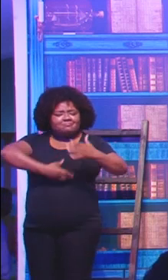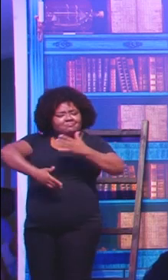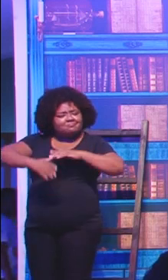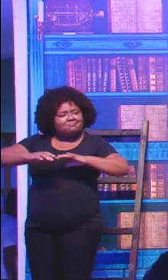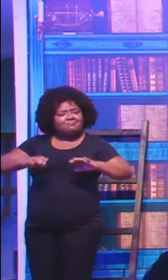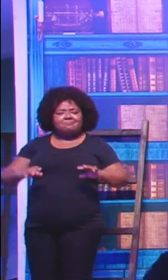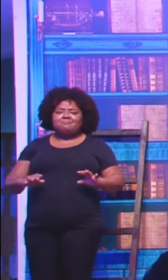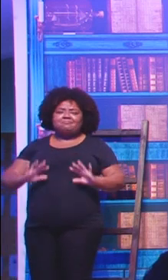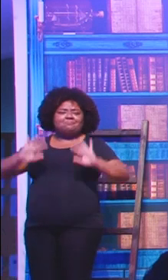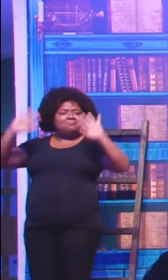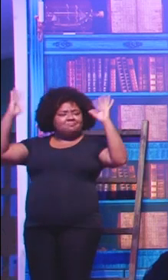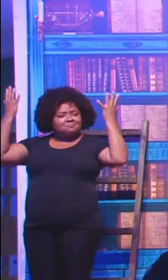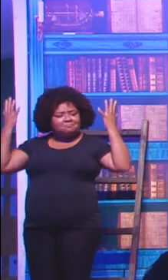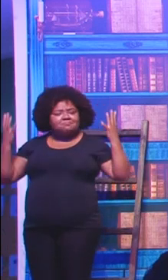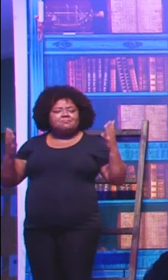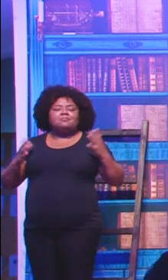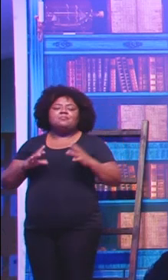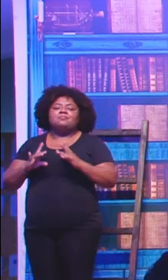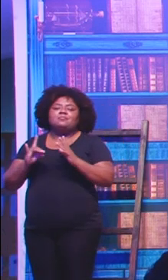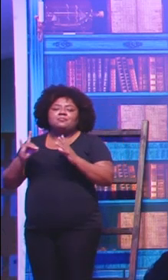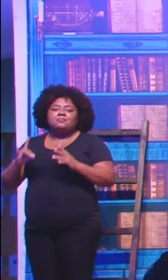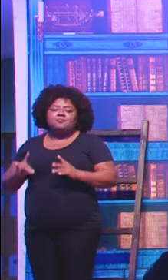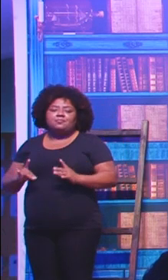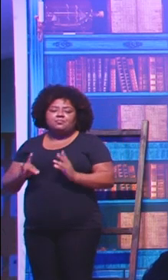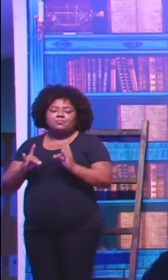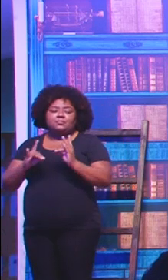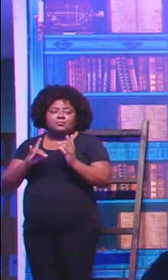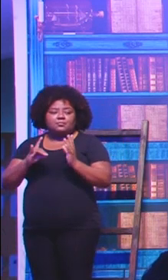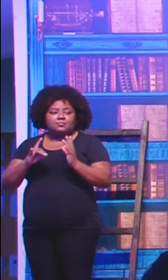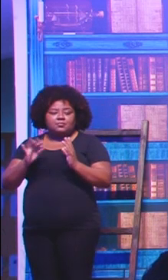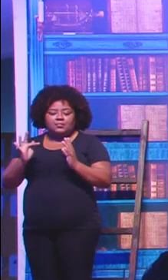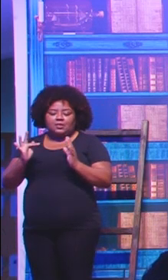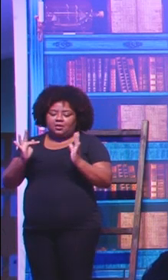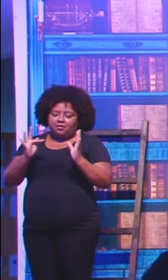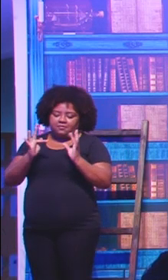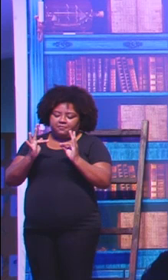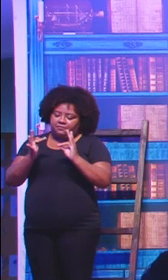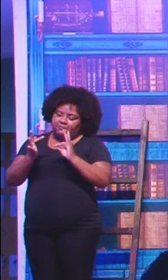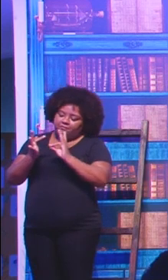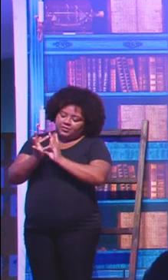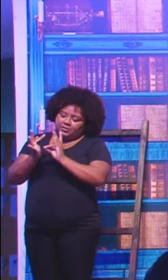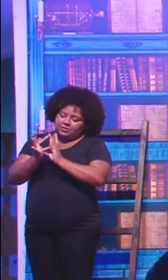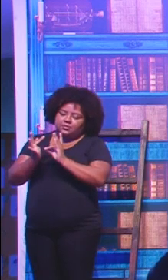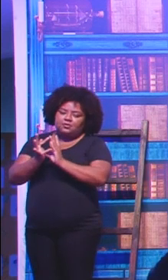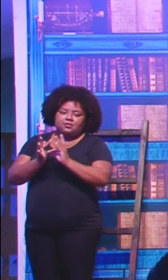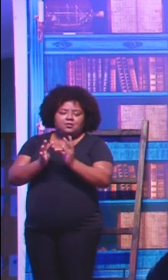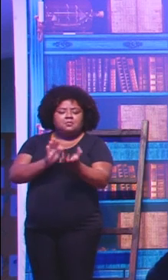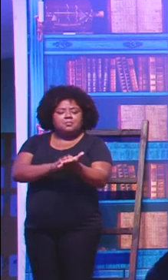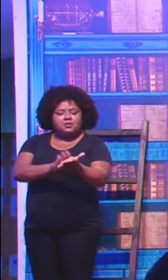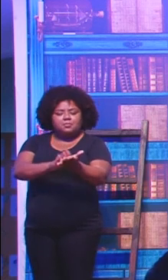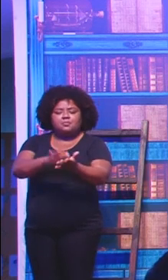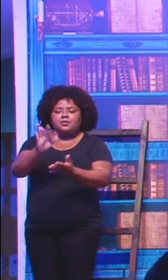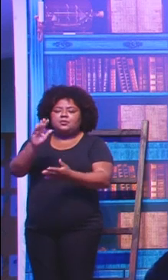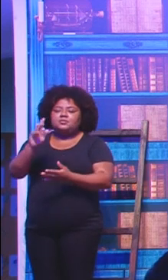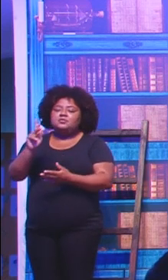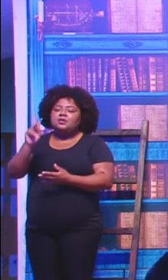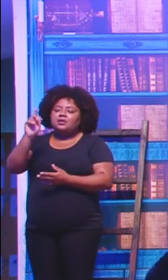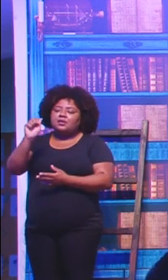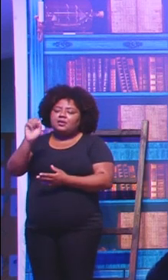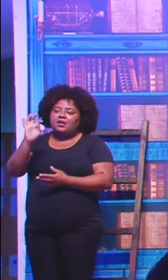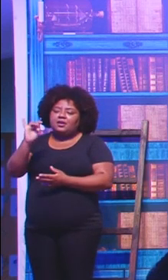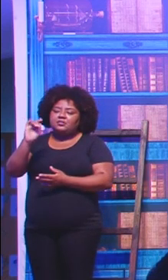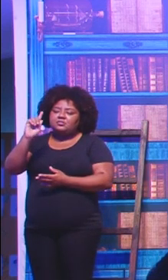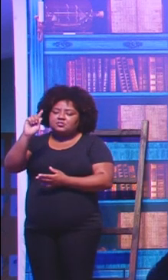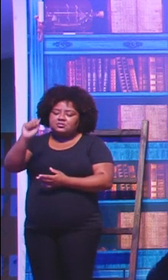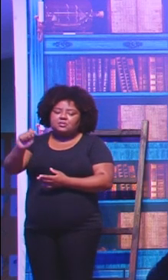e parabéns, Kátia, pela organização do evento, a sua curadoria incrível. Eu